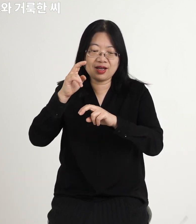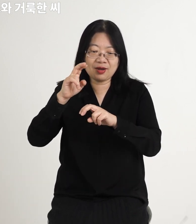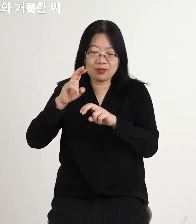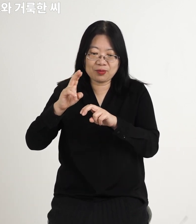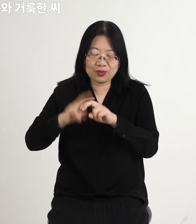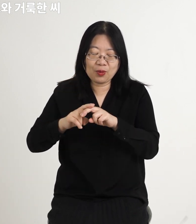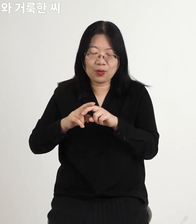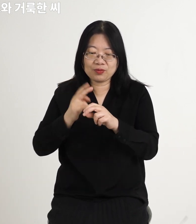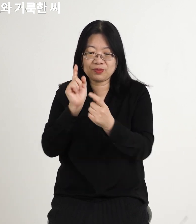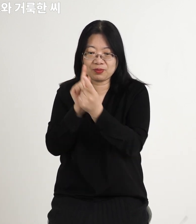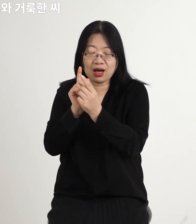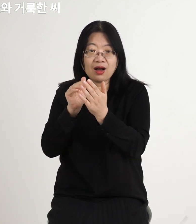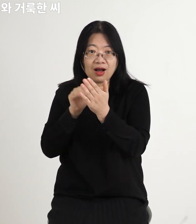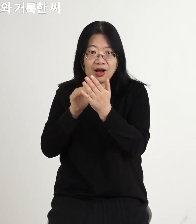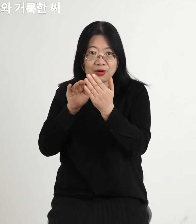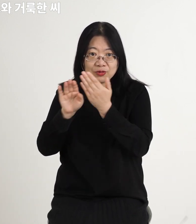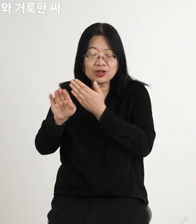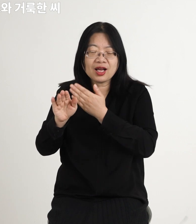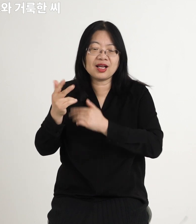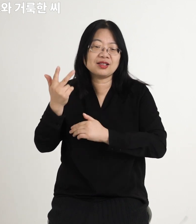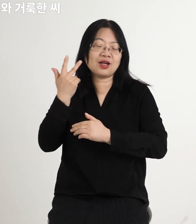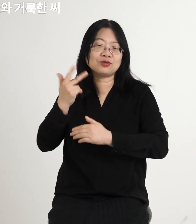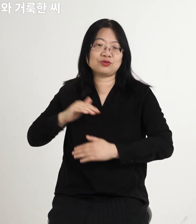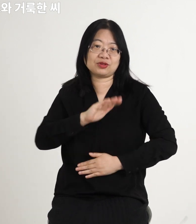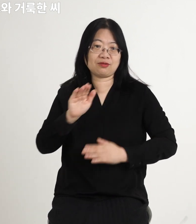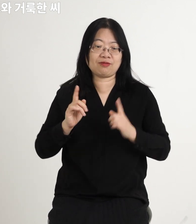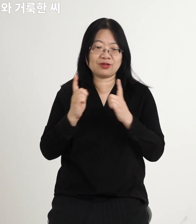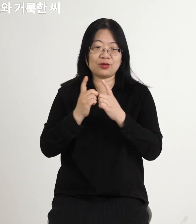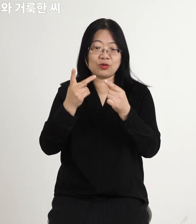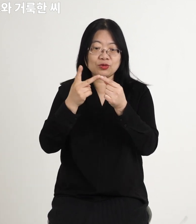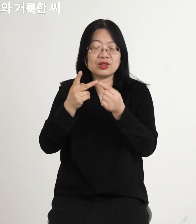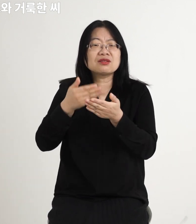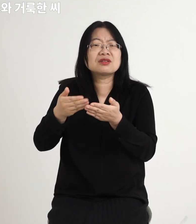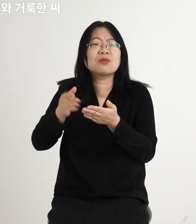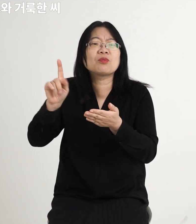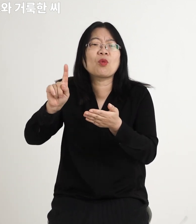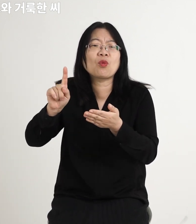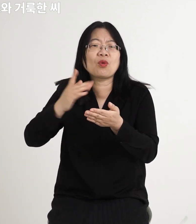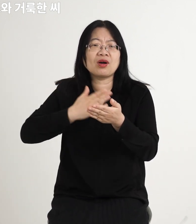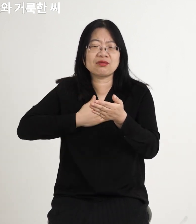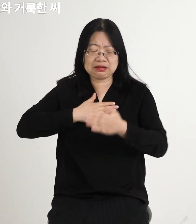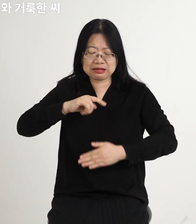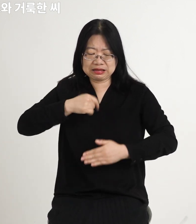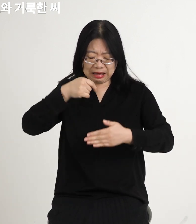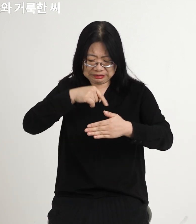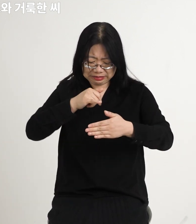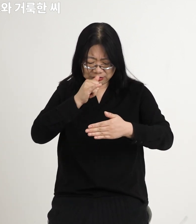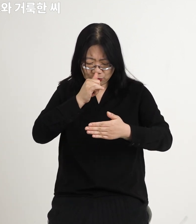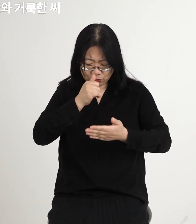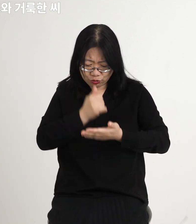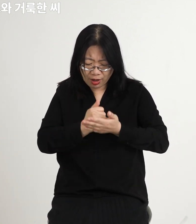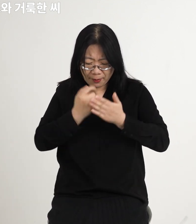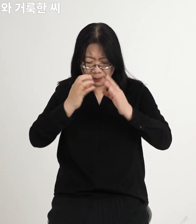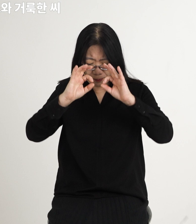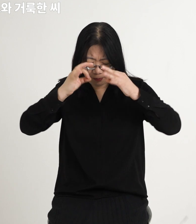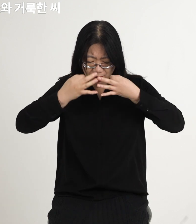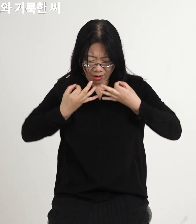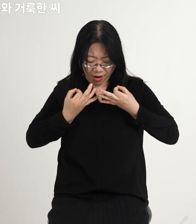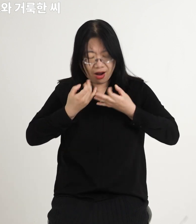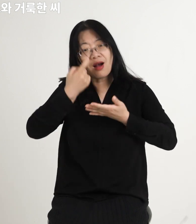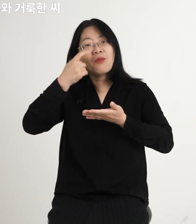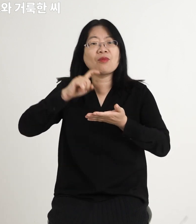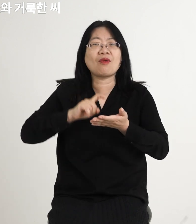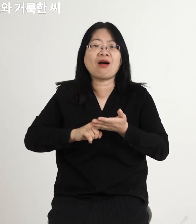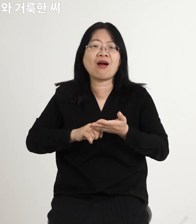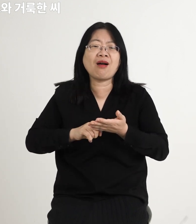번째로 지난주 우리가 만났던 그림은 내 안의 죄를 봅니다. 화로다 주여